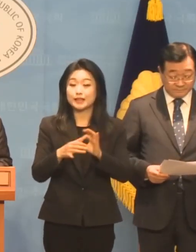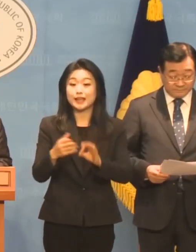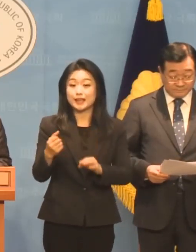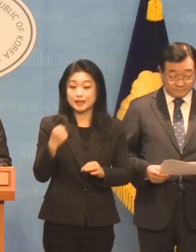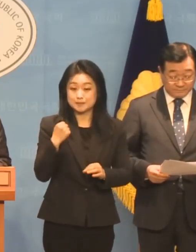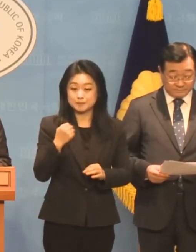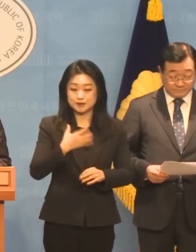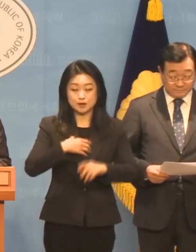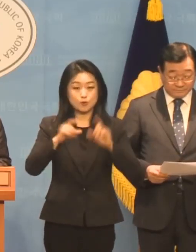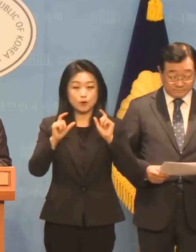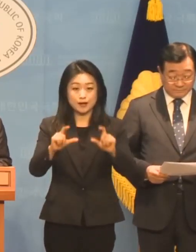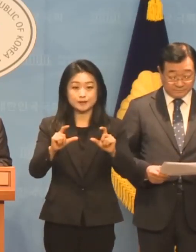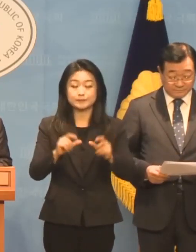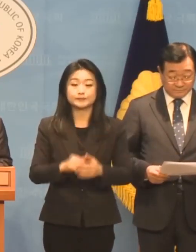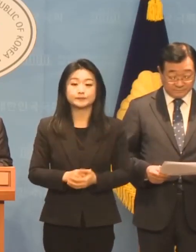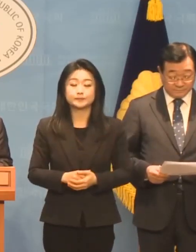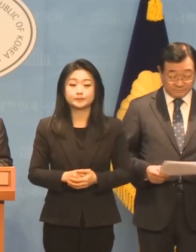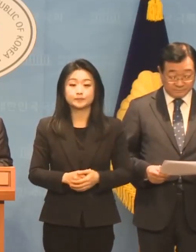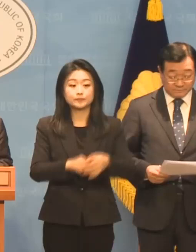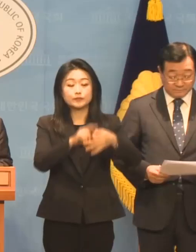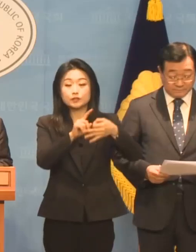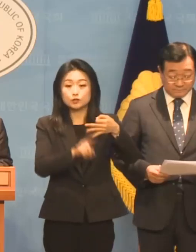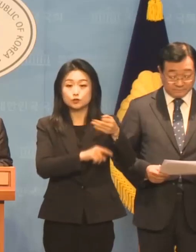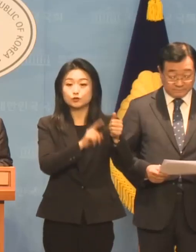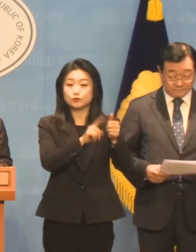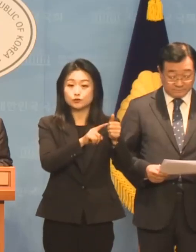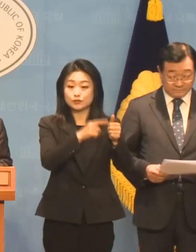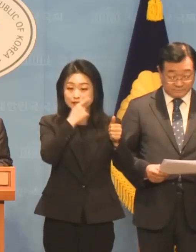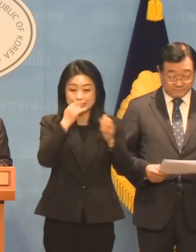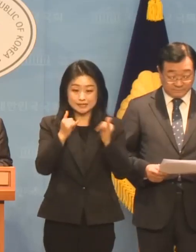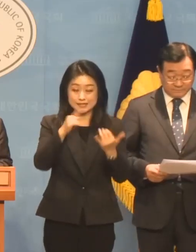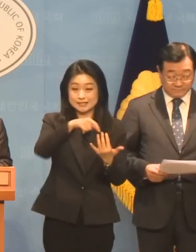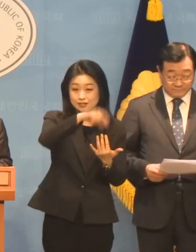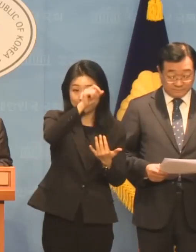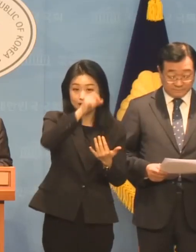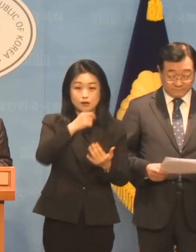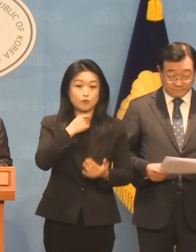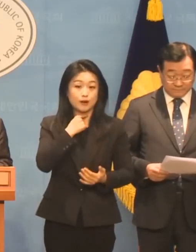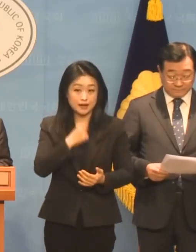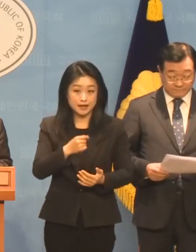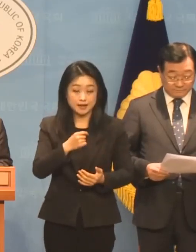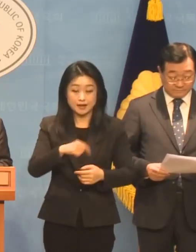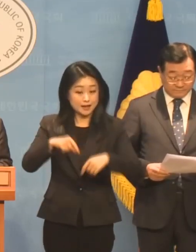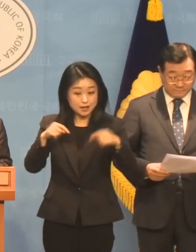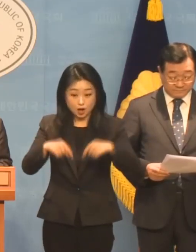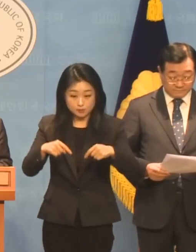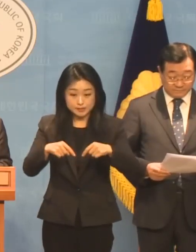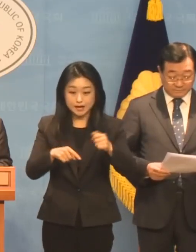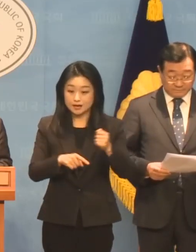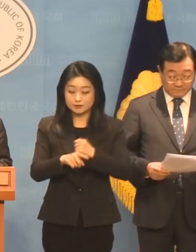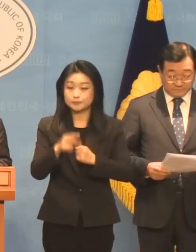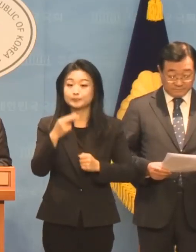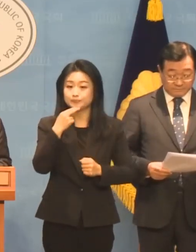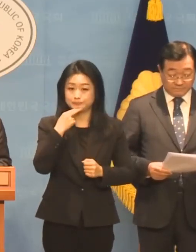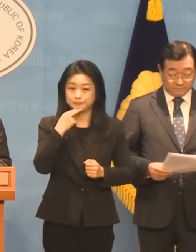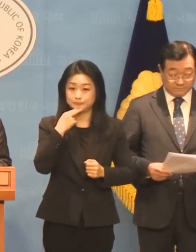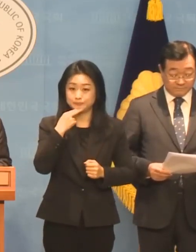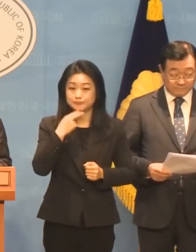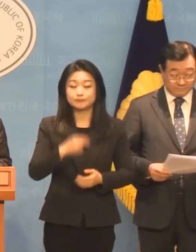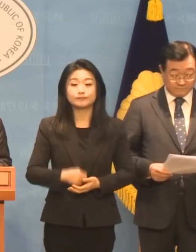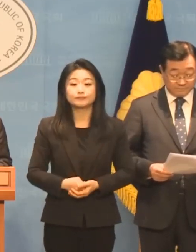국민의힘에도 경고합니다. 윤석열의 증인 채택 여부는 협상의 대상이